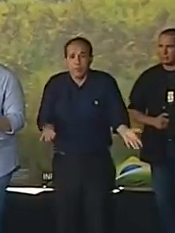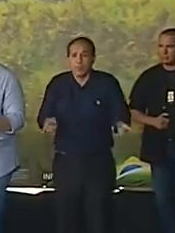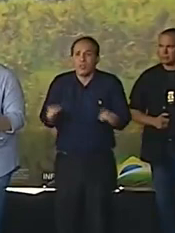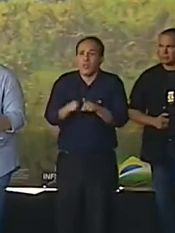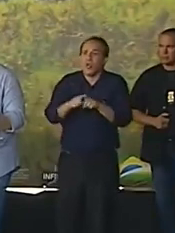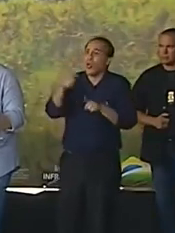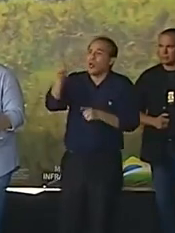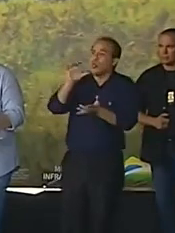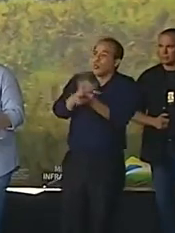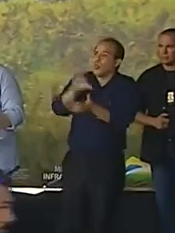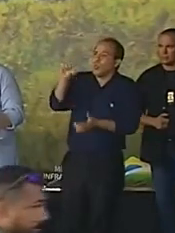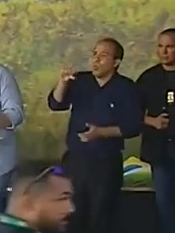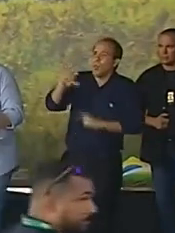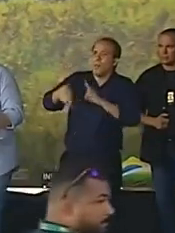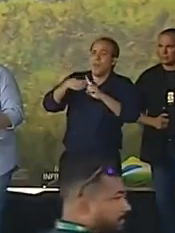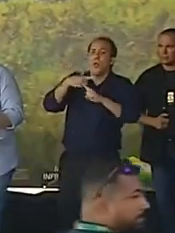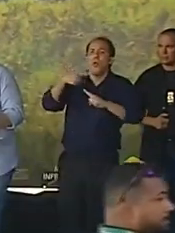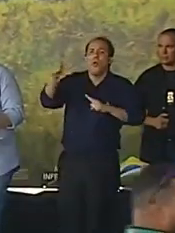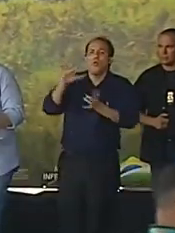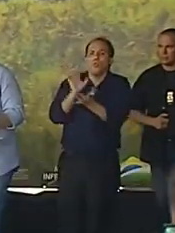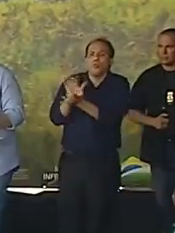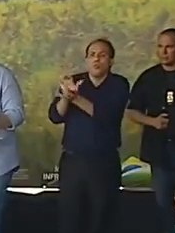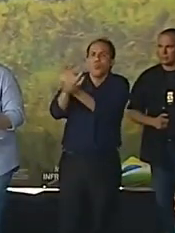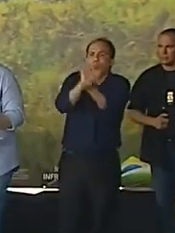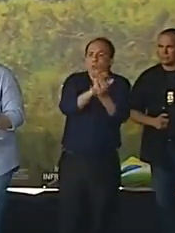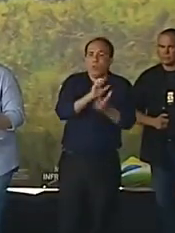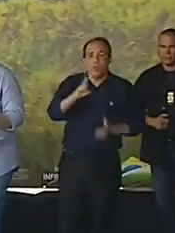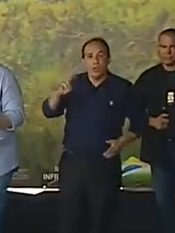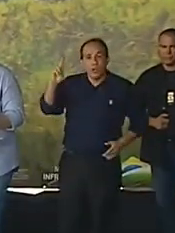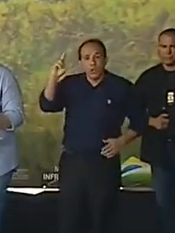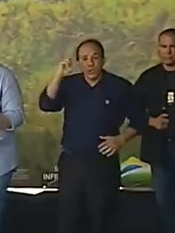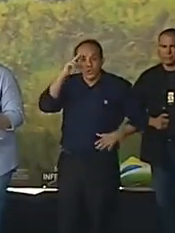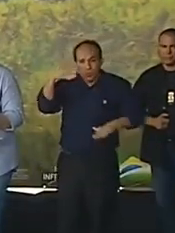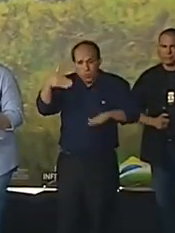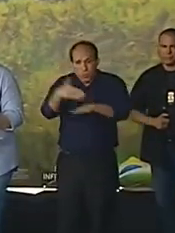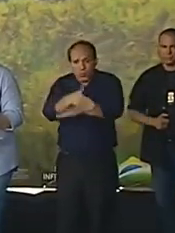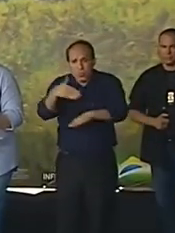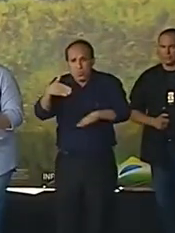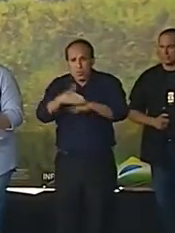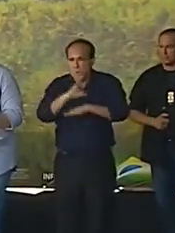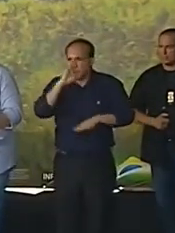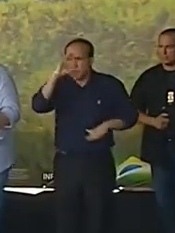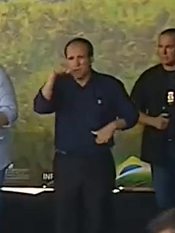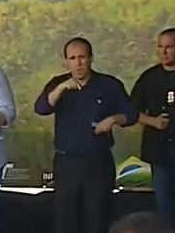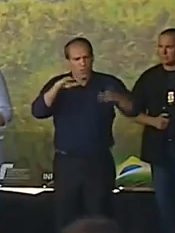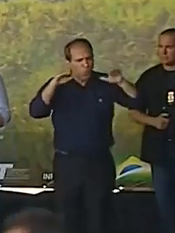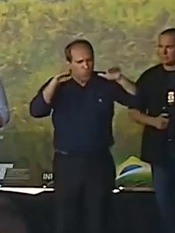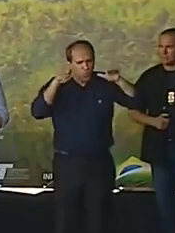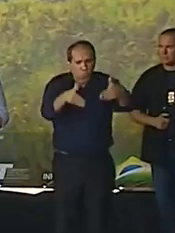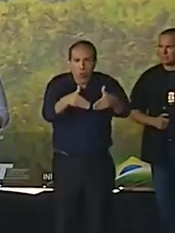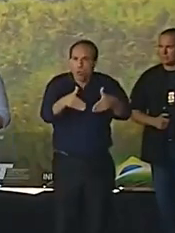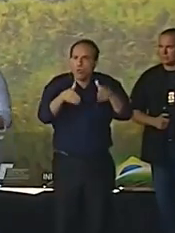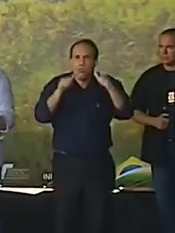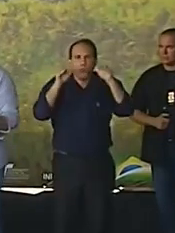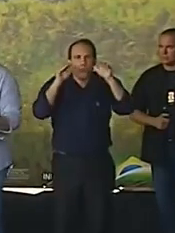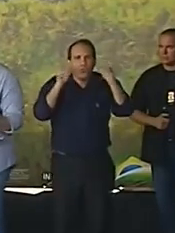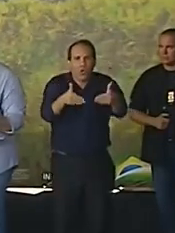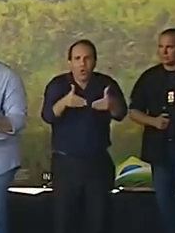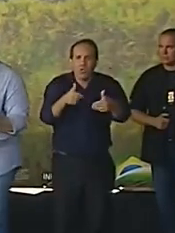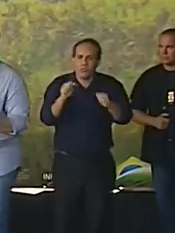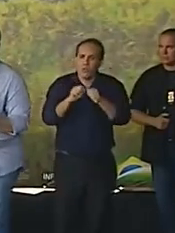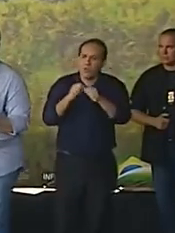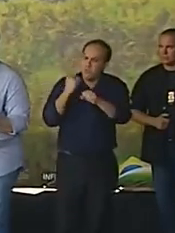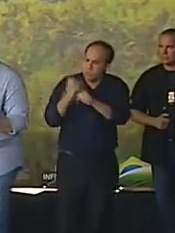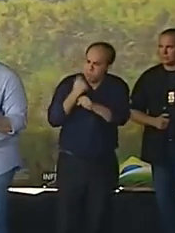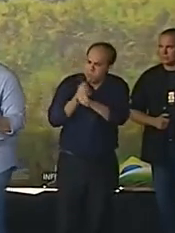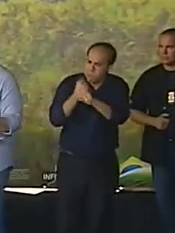do 9º BEC e de outras unidades, o Exército encarou isso com prioridade. E não foram só os batalhões de construção